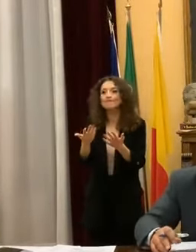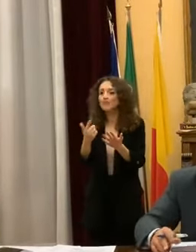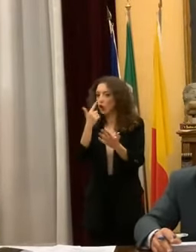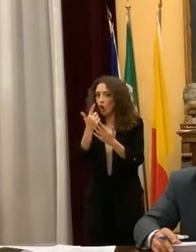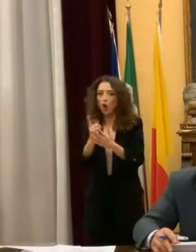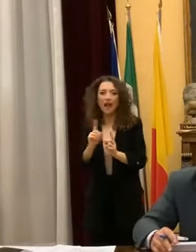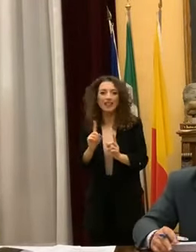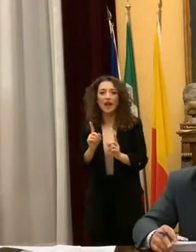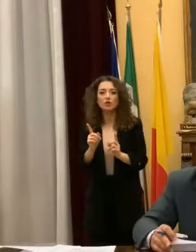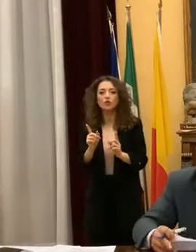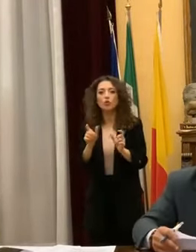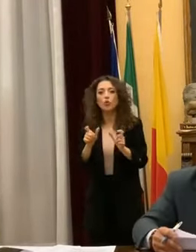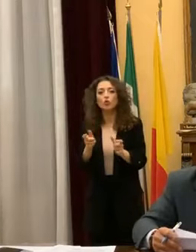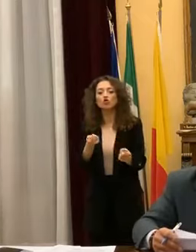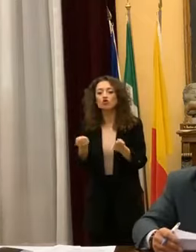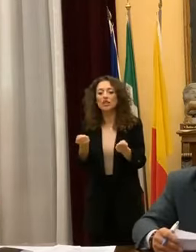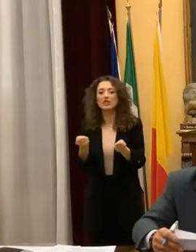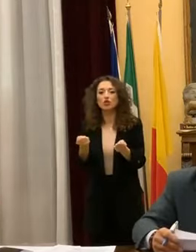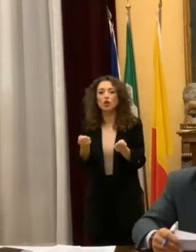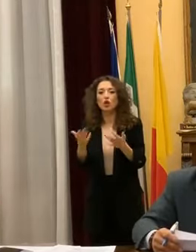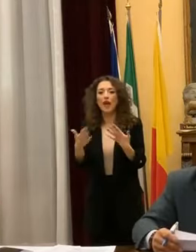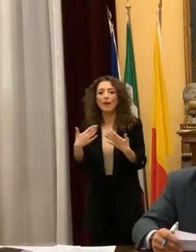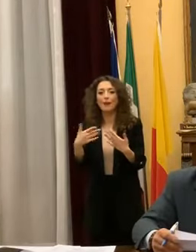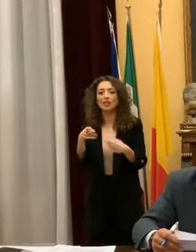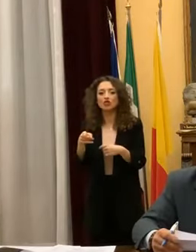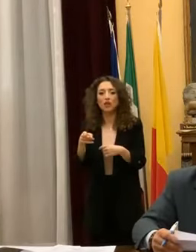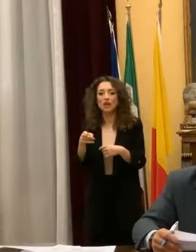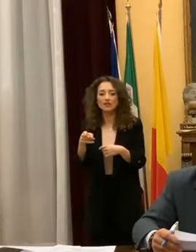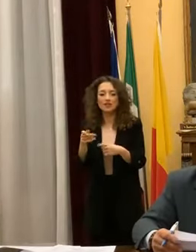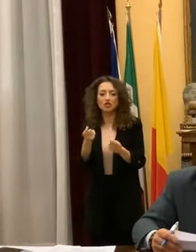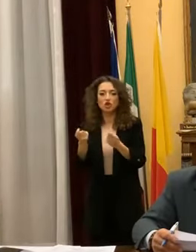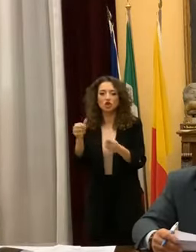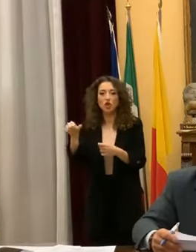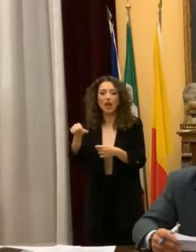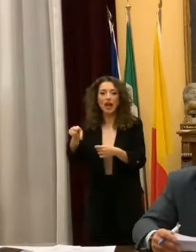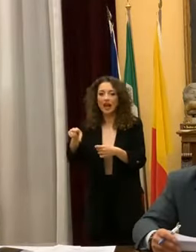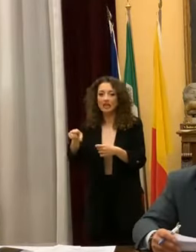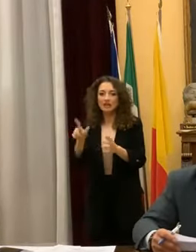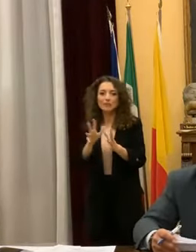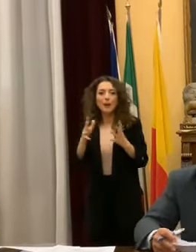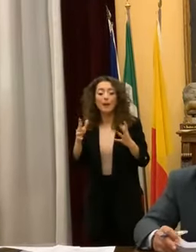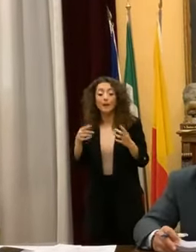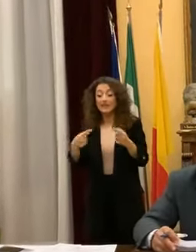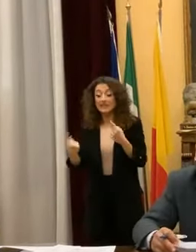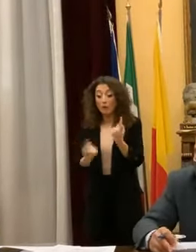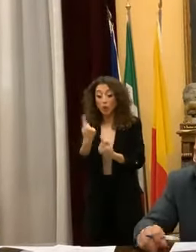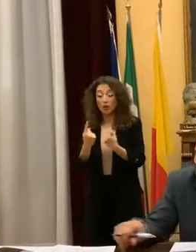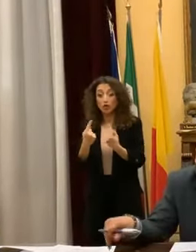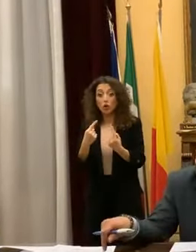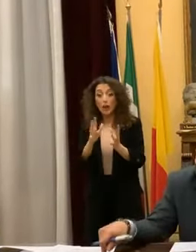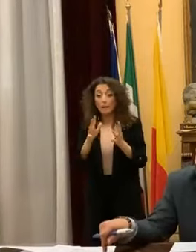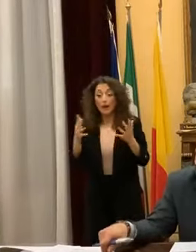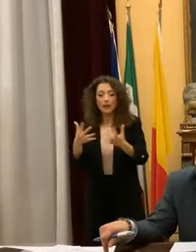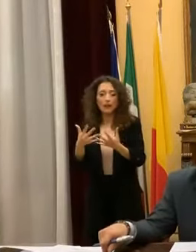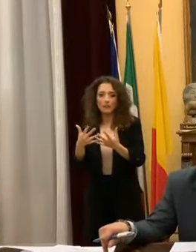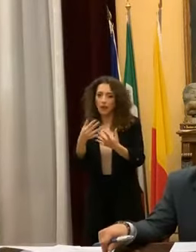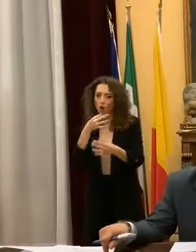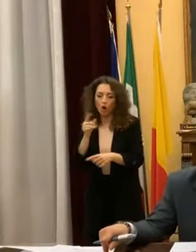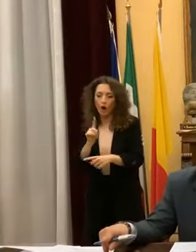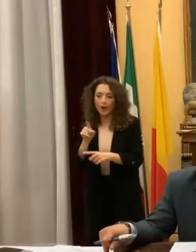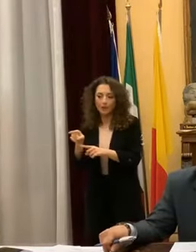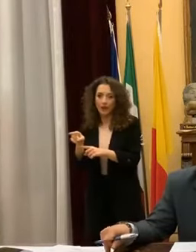di gestire l'ASP in una situazione di pandemia. Ebbene, l'ho